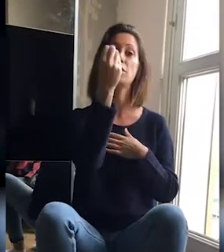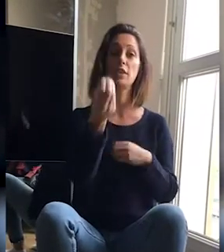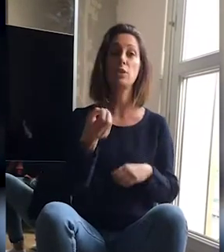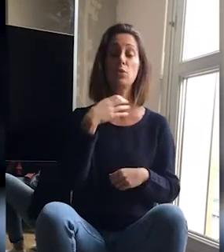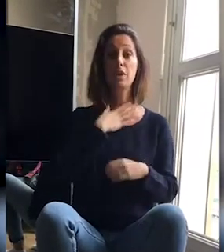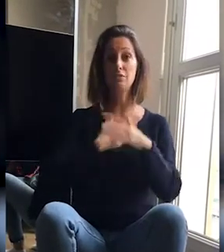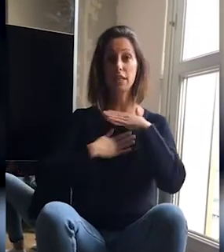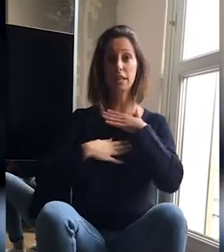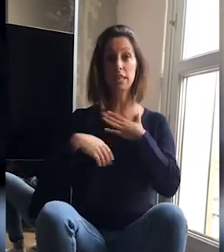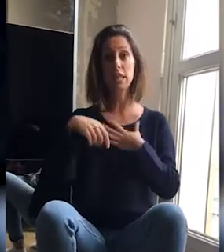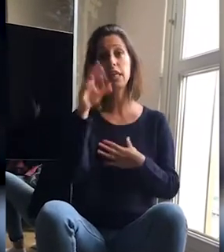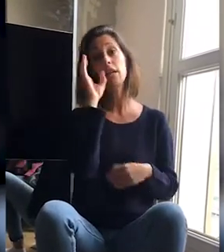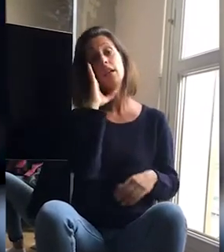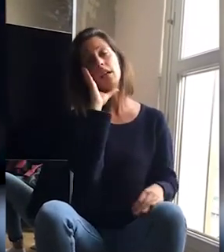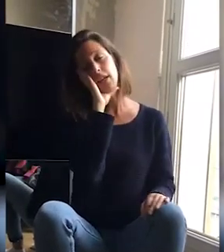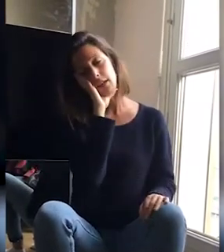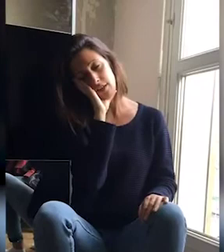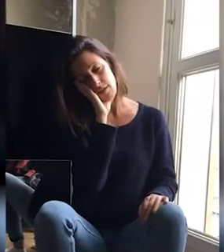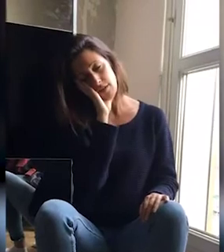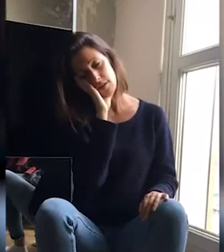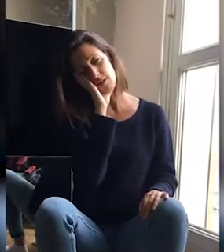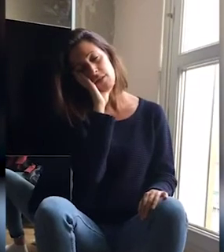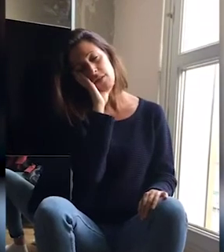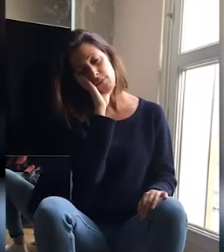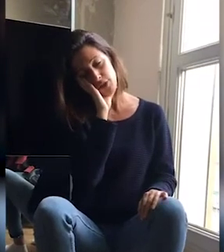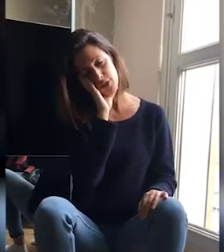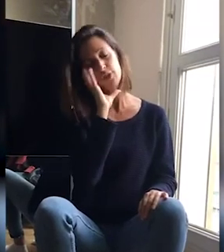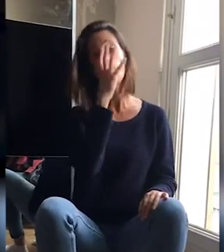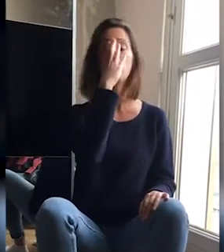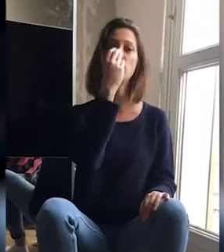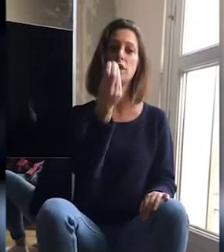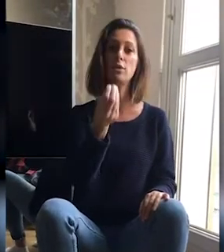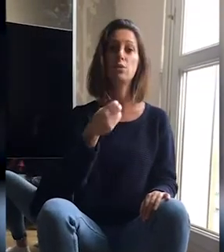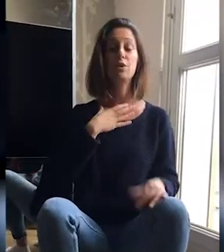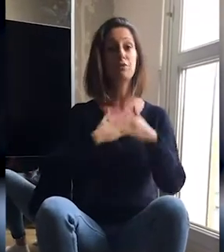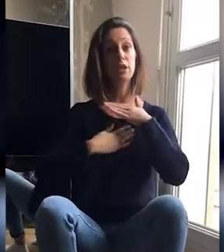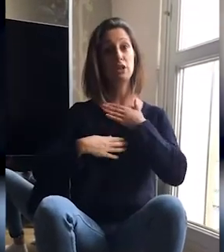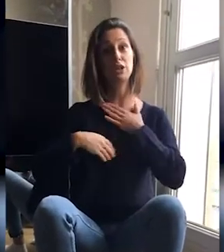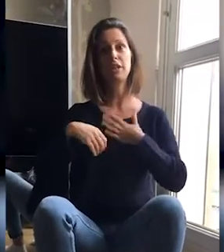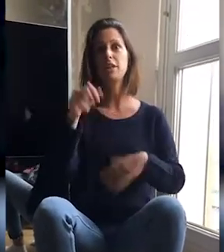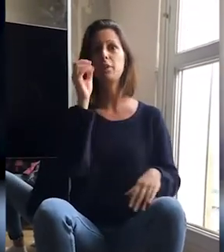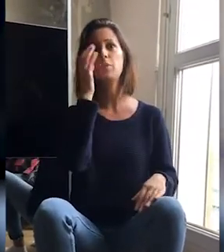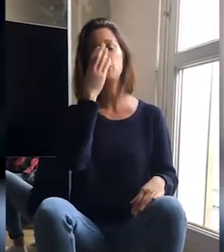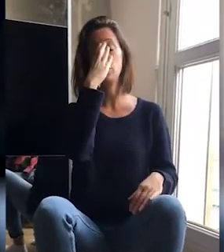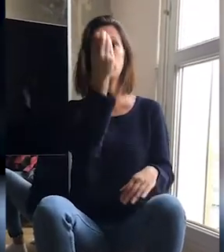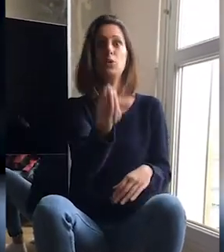Petit loup est fatigué et il dort. Petit loup est fatigué. Petit loup